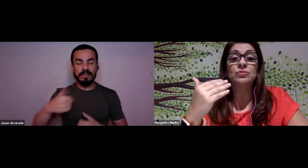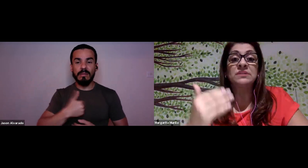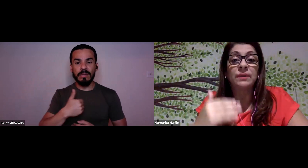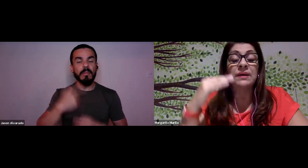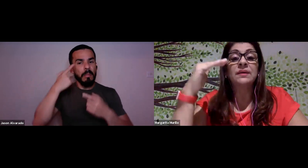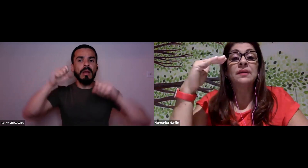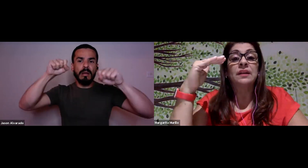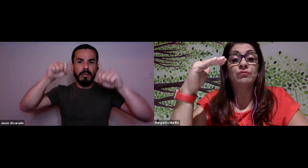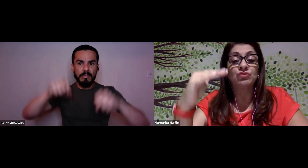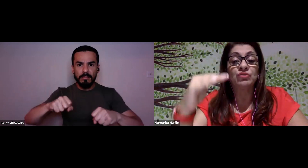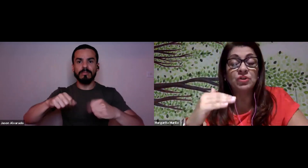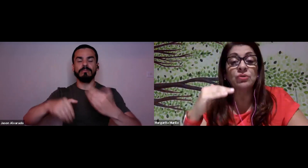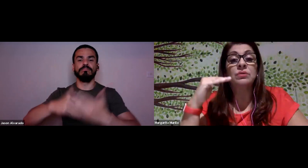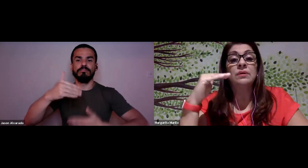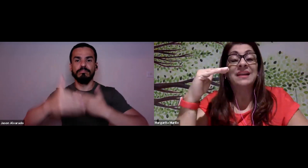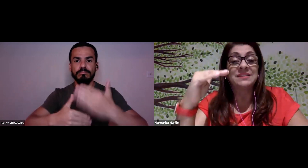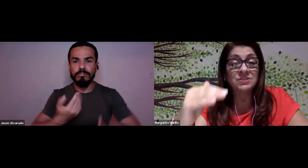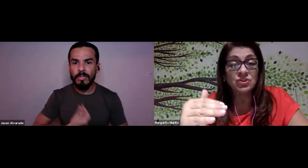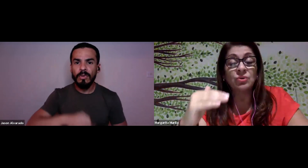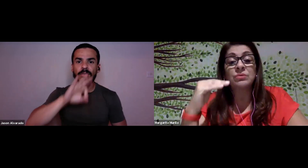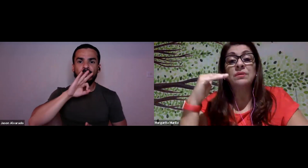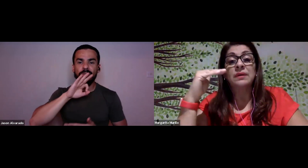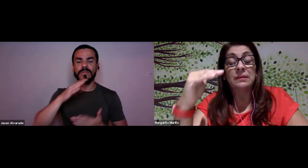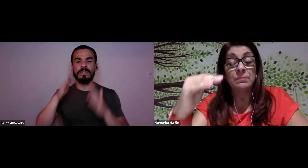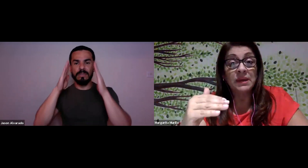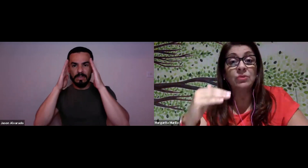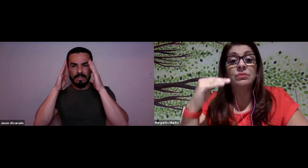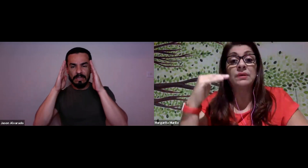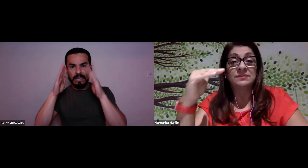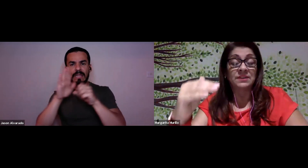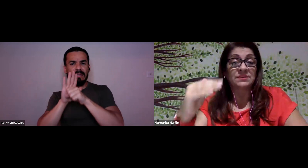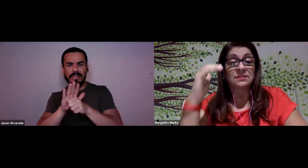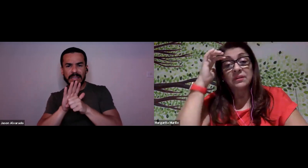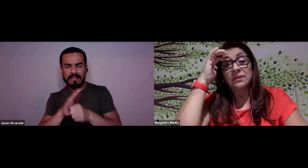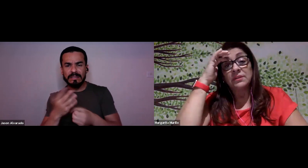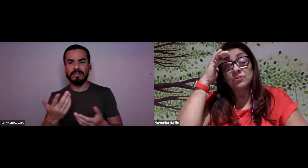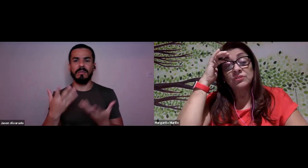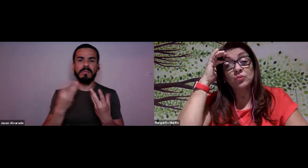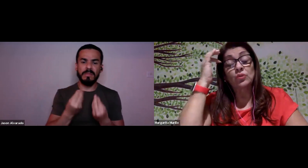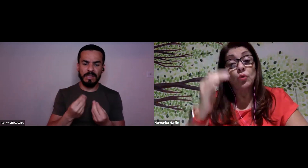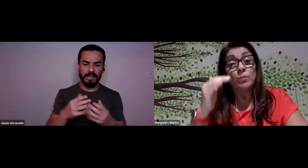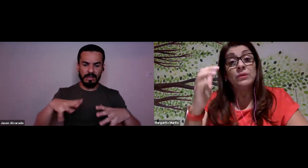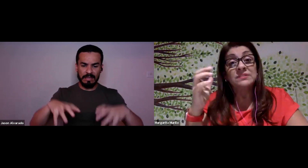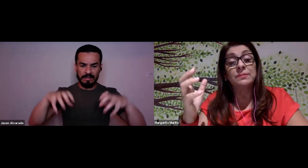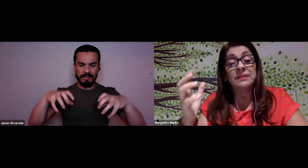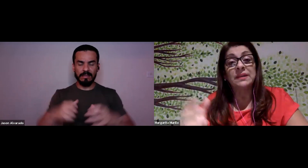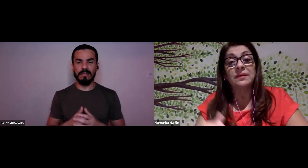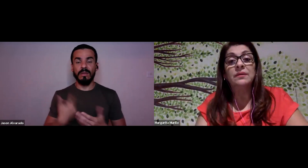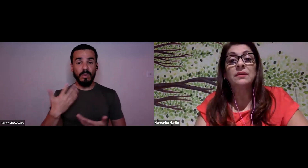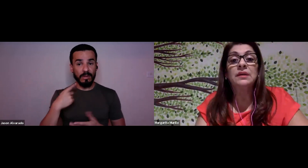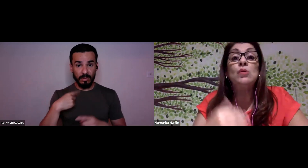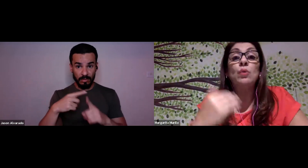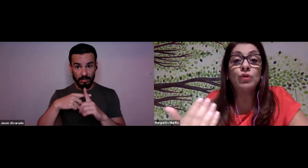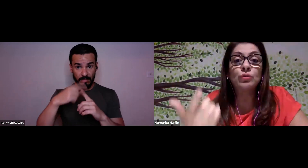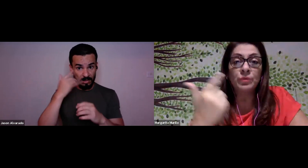poder sobrellevar la frustración la atención el miedo el estrés Entonces cuando lo miro de esta manera